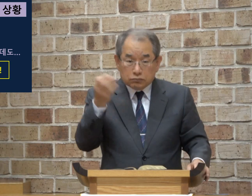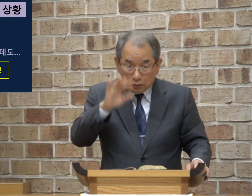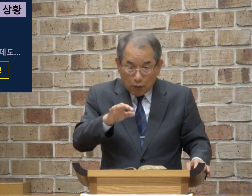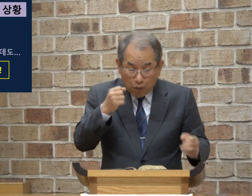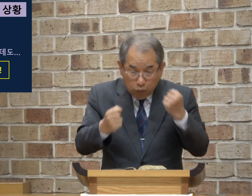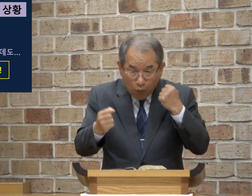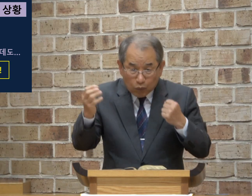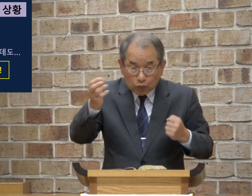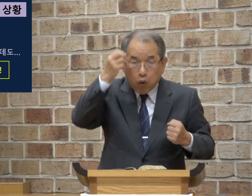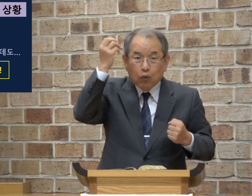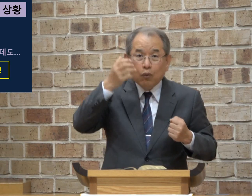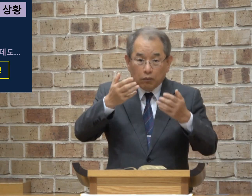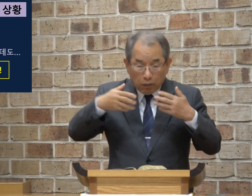제자 훈련을 받은 성도들인데도